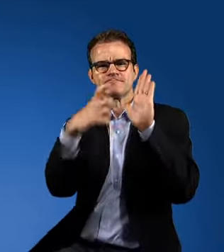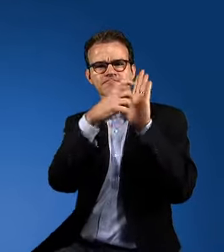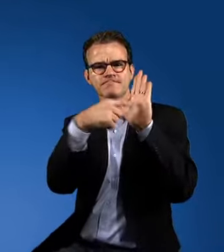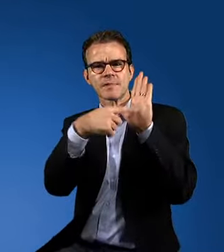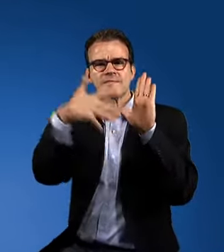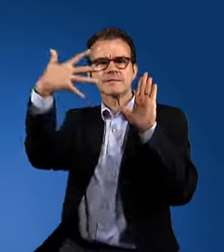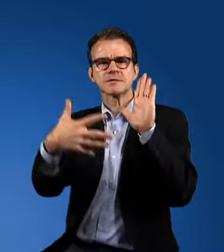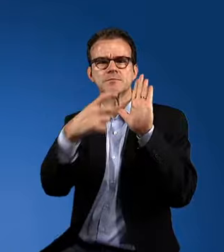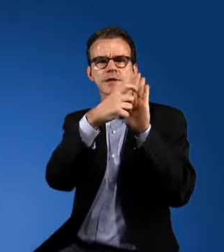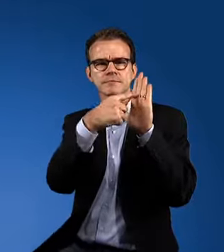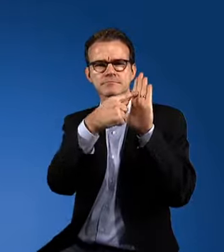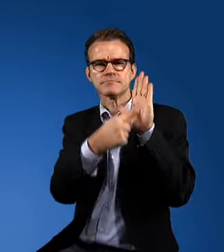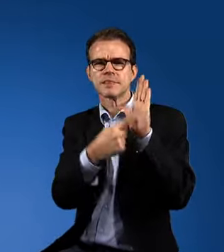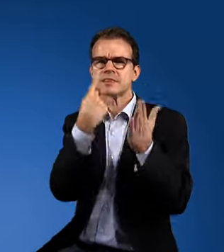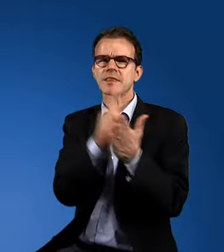50 artiklaa